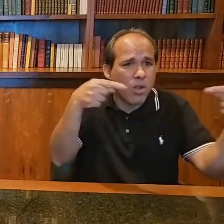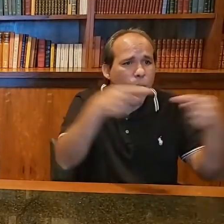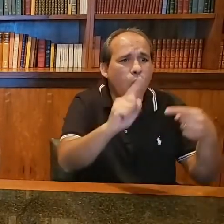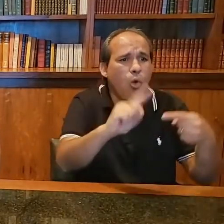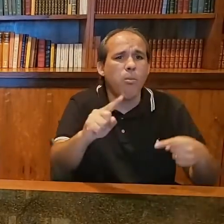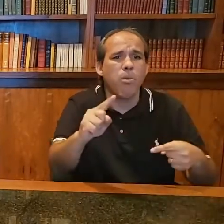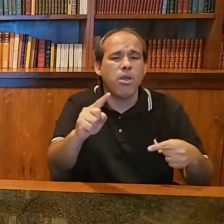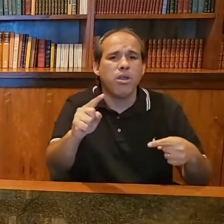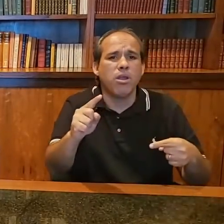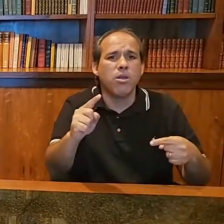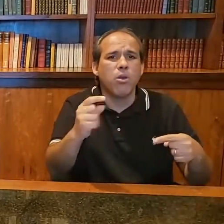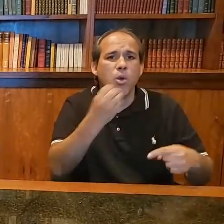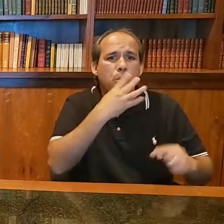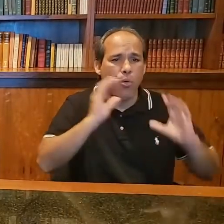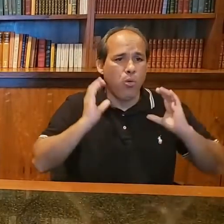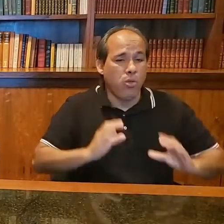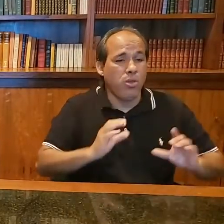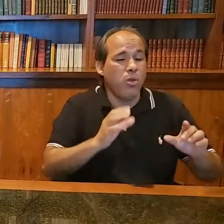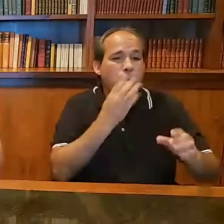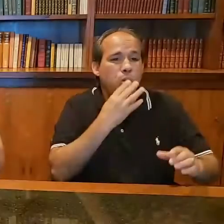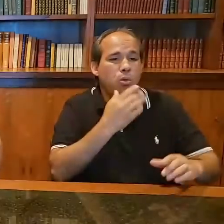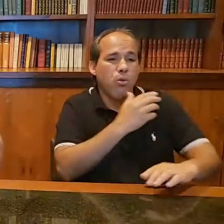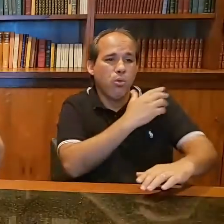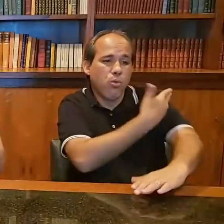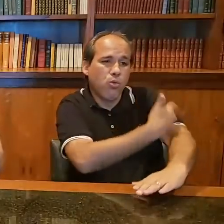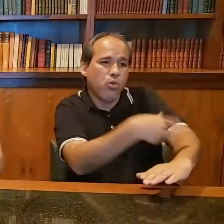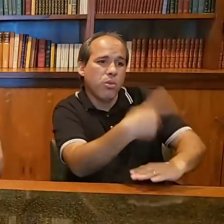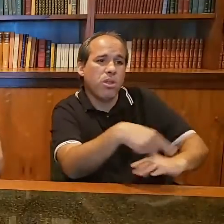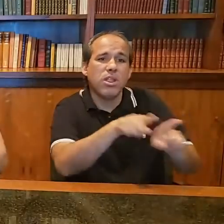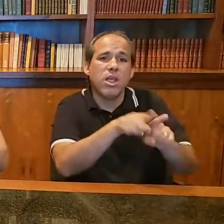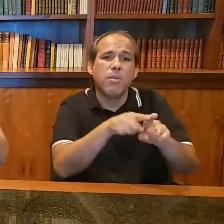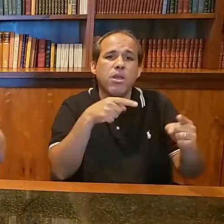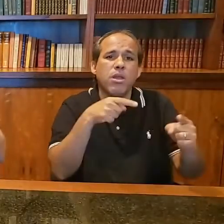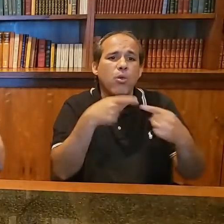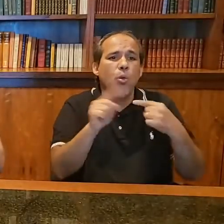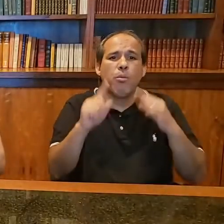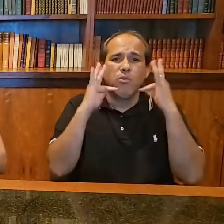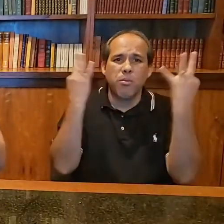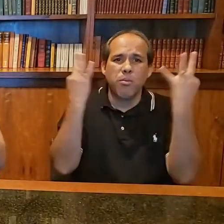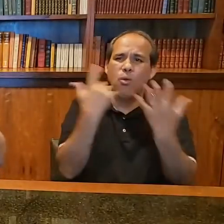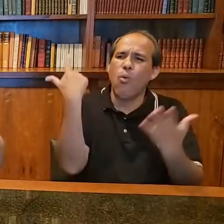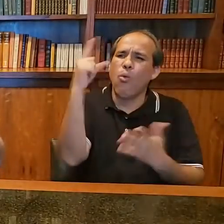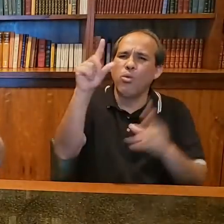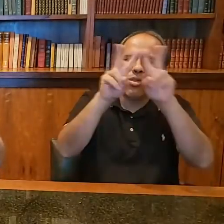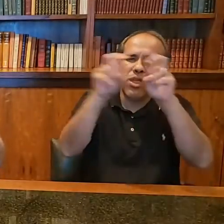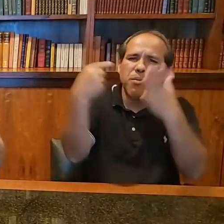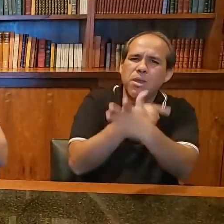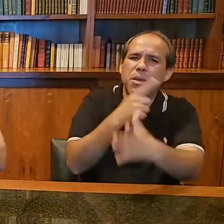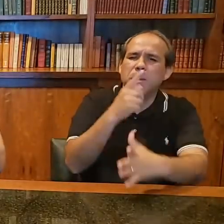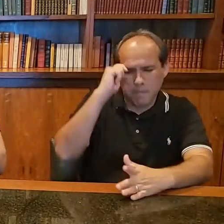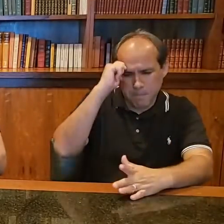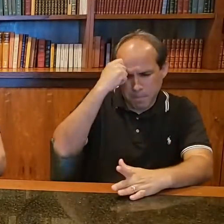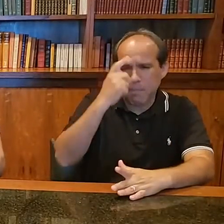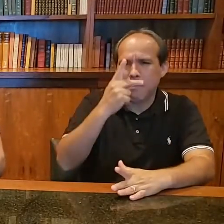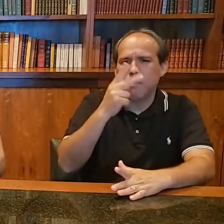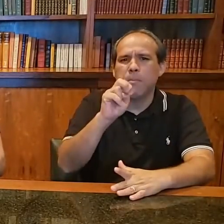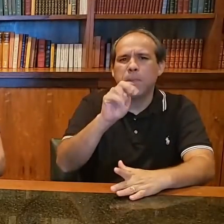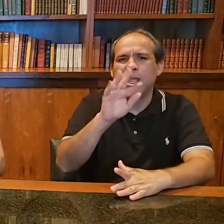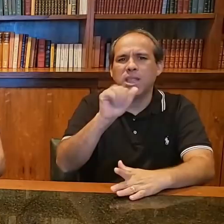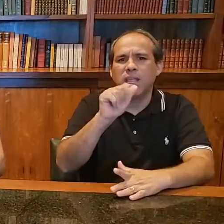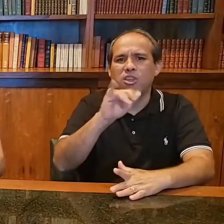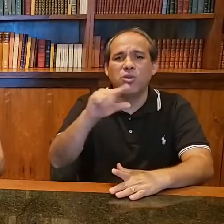família. E juntamente aquela história da Preta Gil. Lembra, foi perguntado para mim, como é que você reagiria se seu